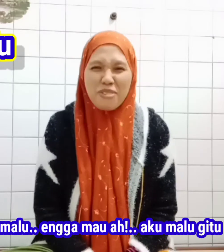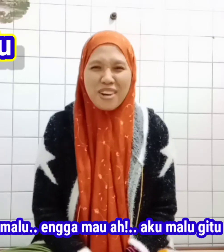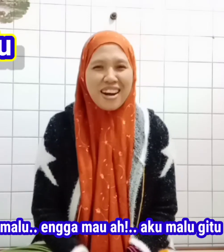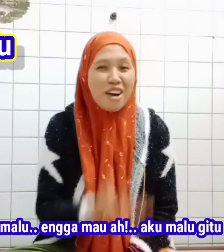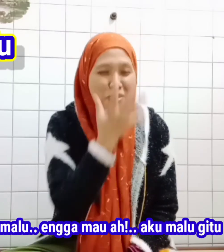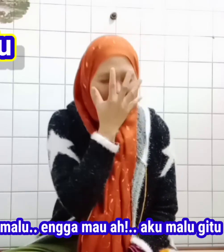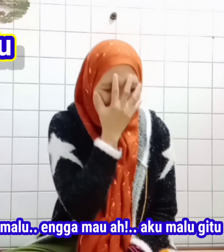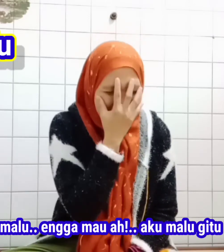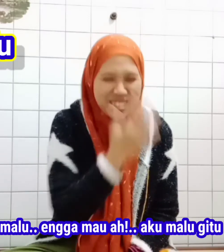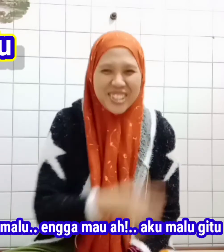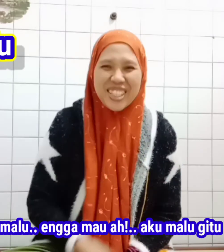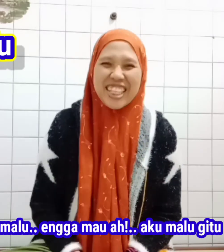ah, aku malu